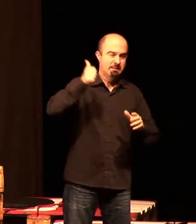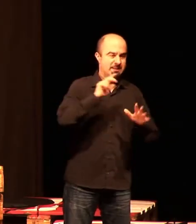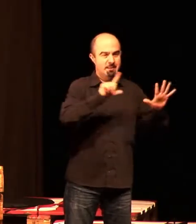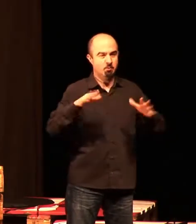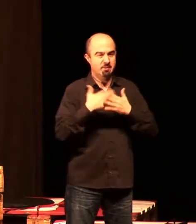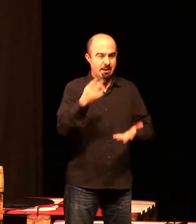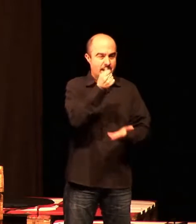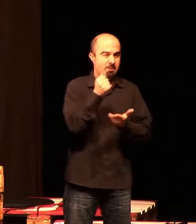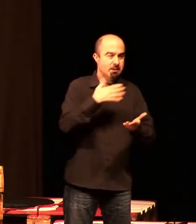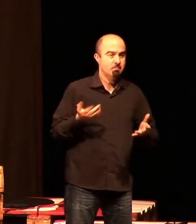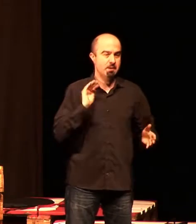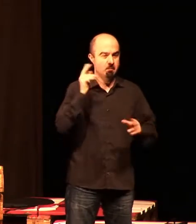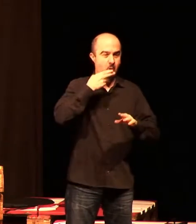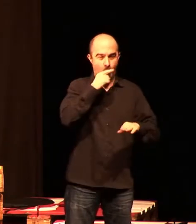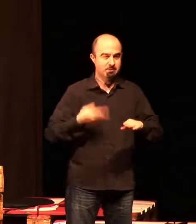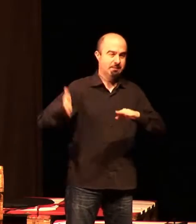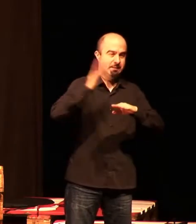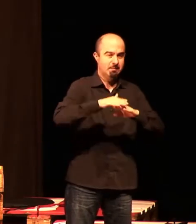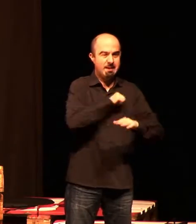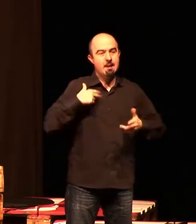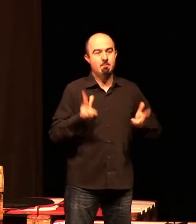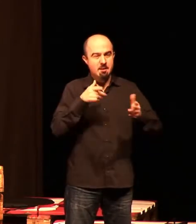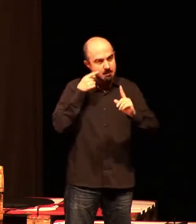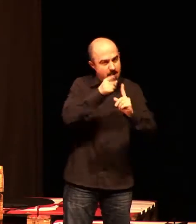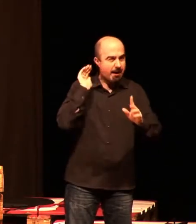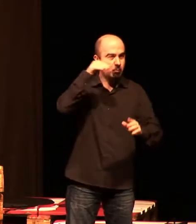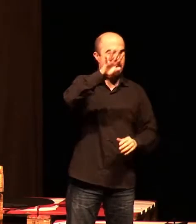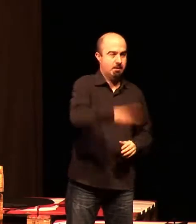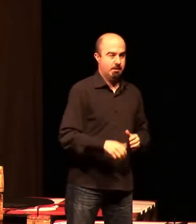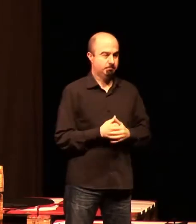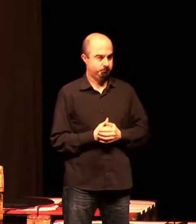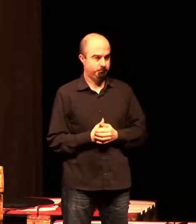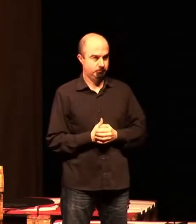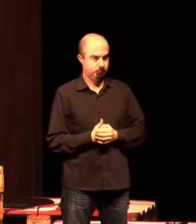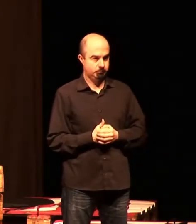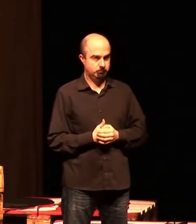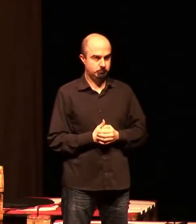el capitalisme i el patriarcat, independència cap a la República Catalana.